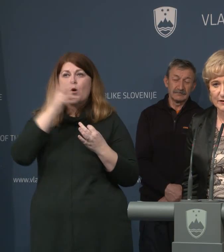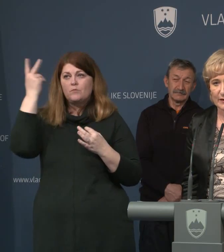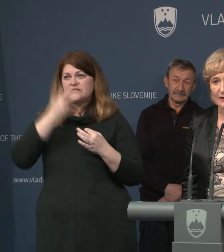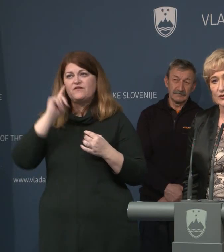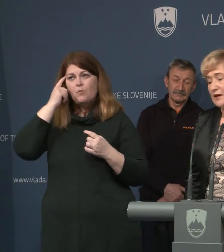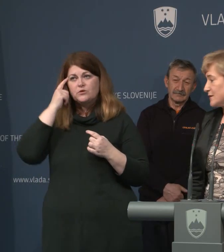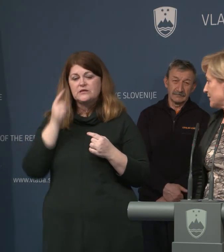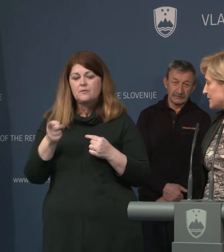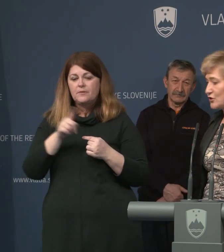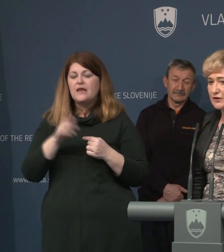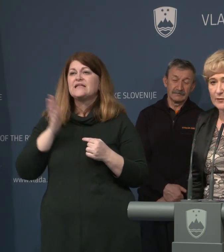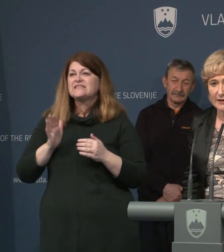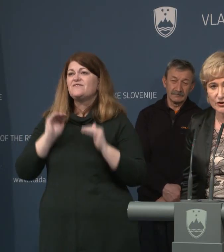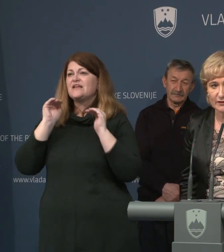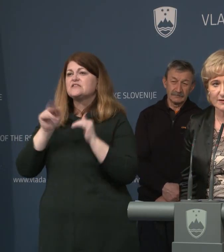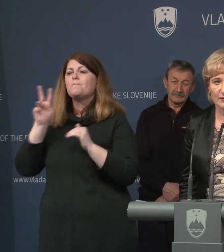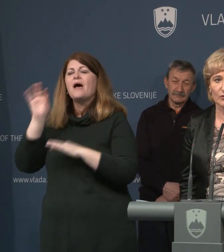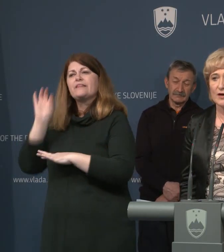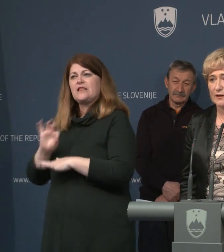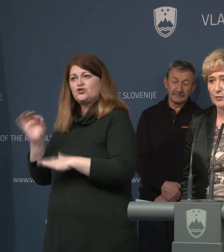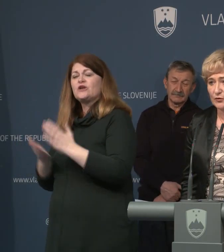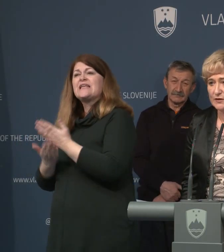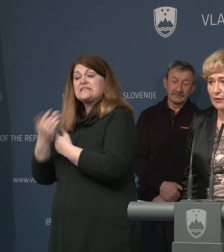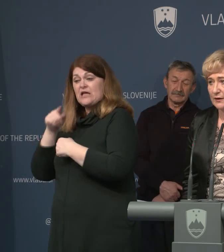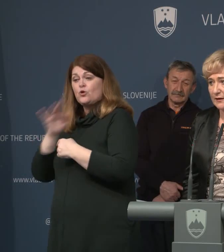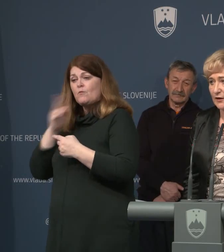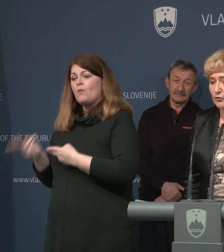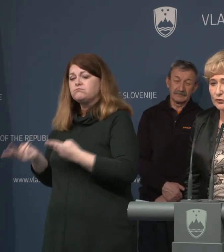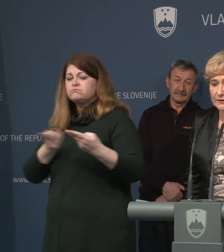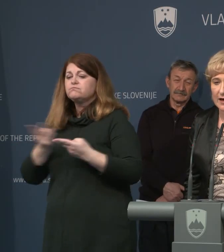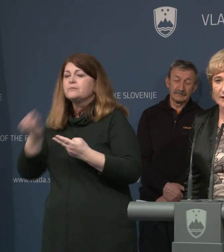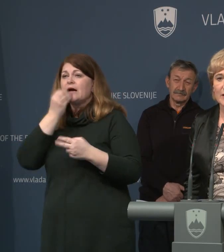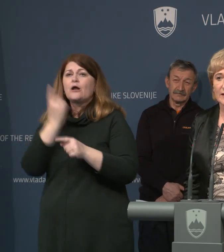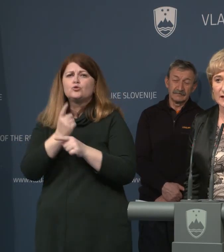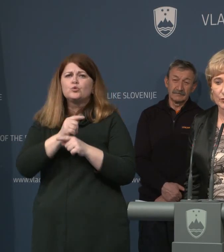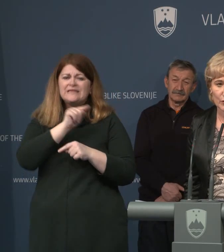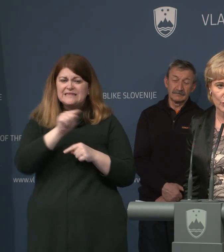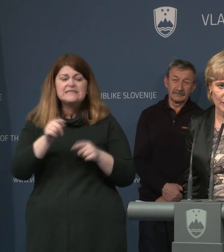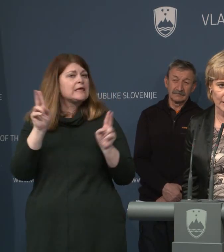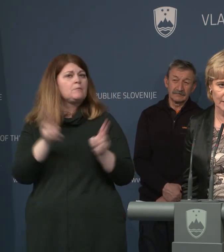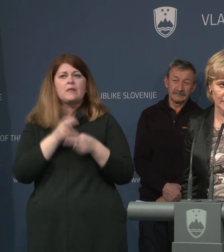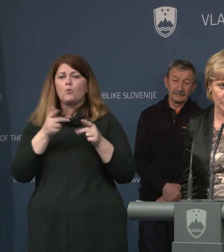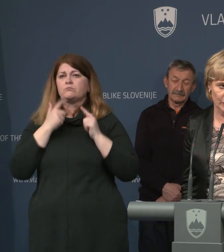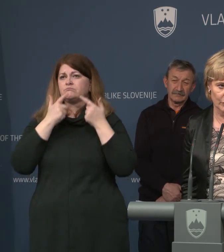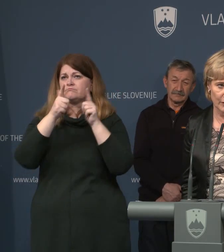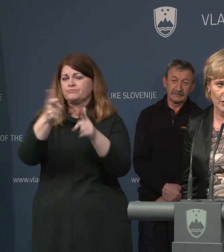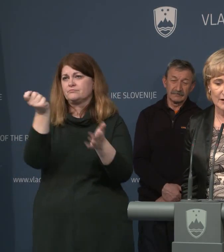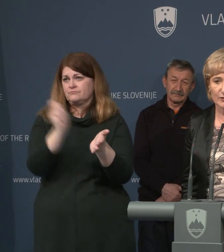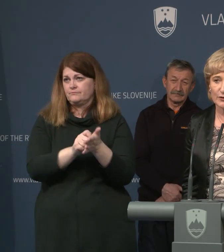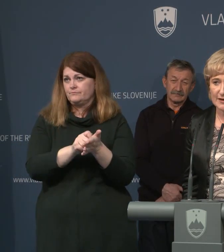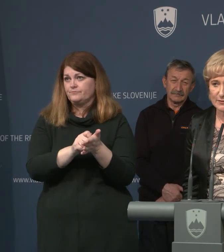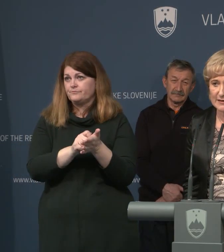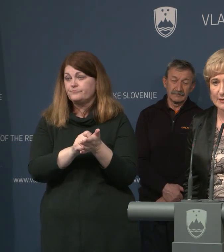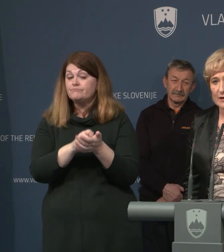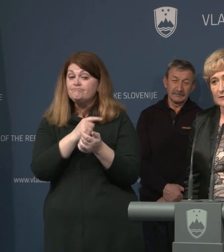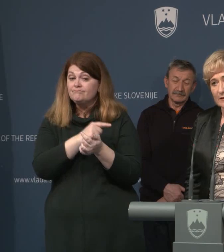seveda poskrbeli. Civilna zaščita ima načrte za to, da bomo dostavljali hrano tudi tak, ki ne bodo mogli iti po trgovino.